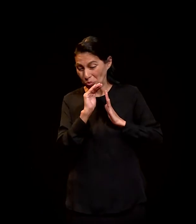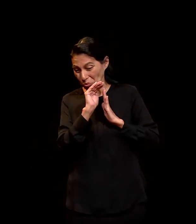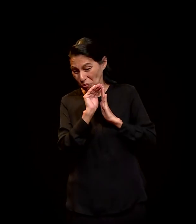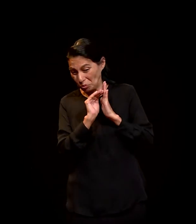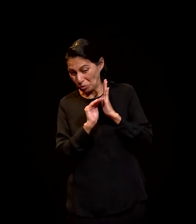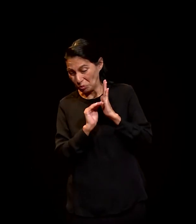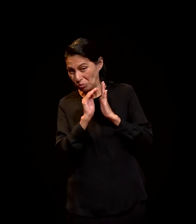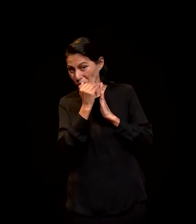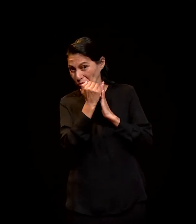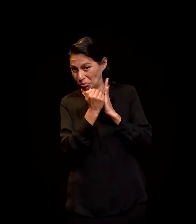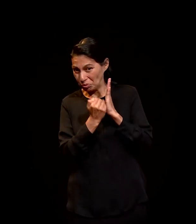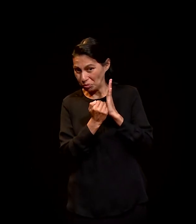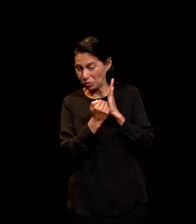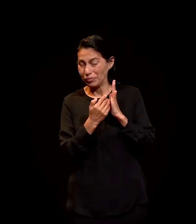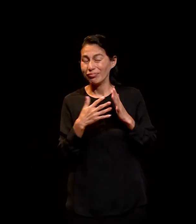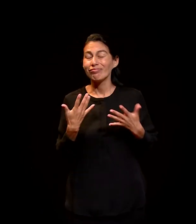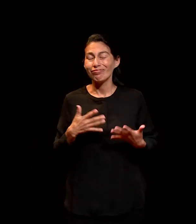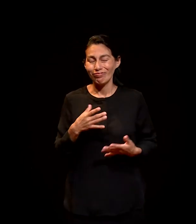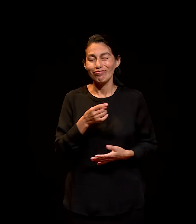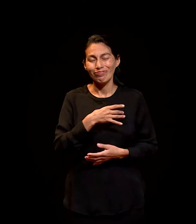también tenemos